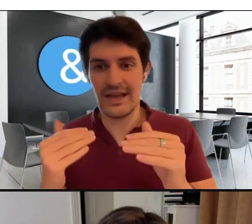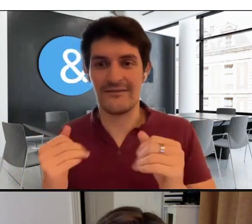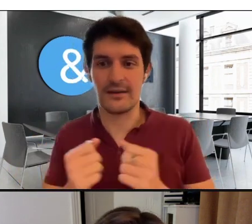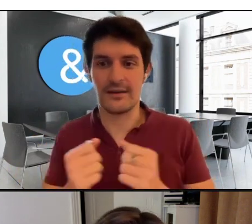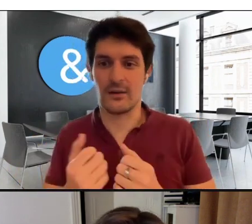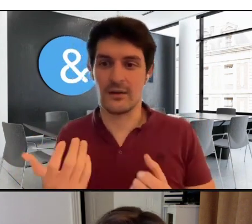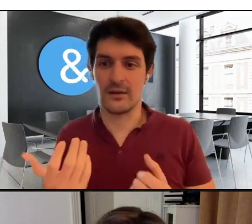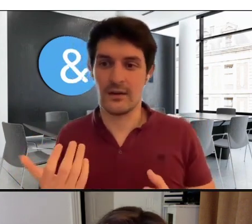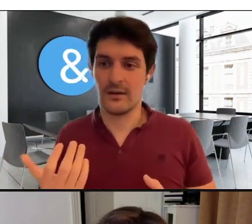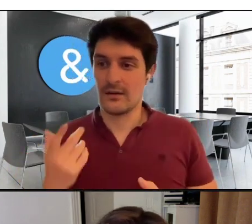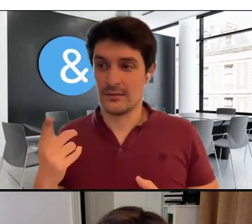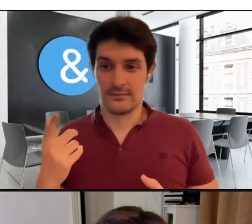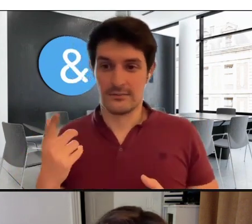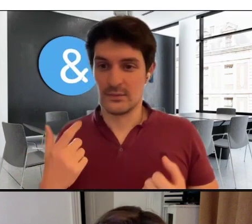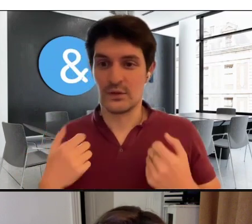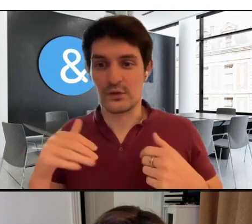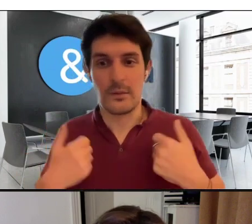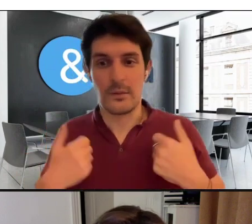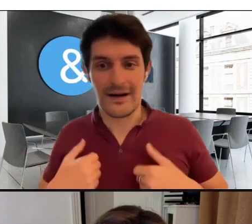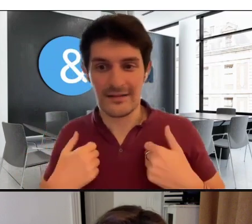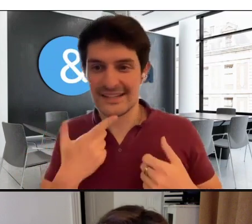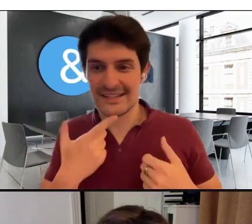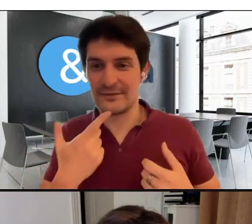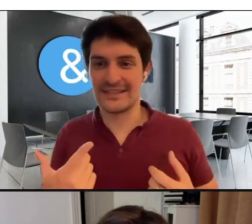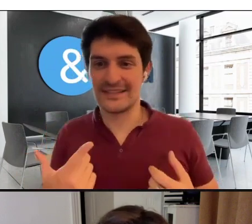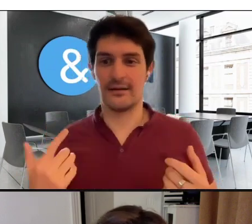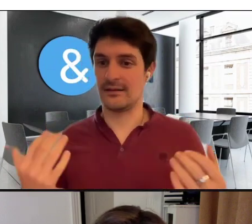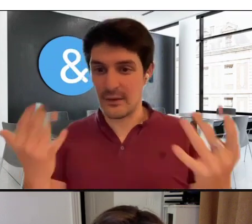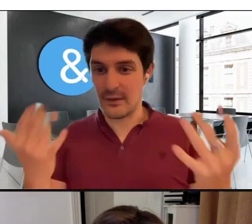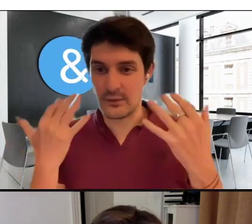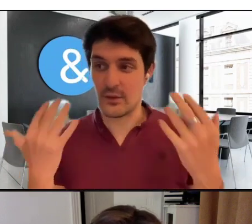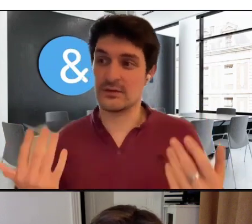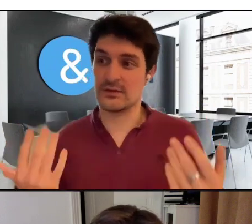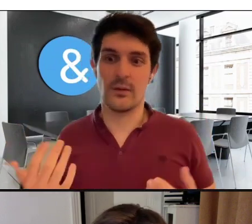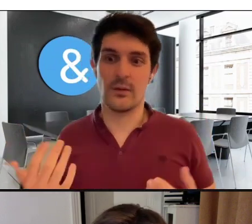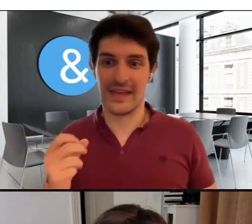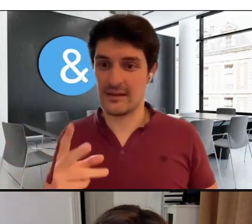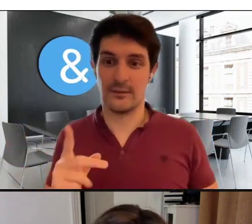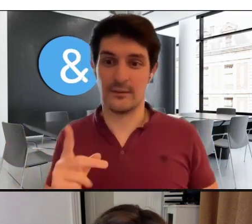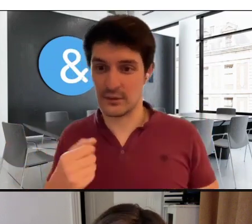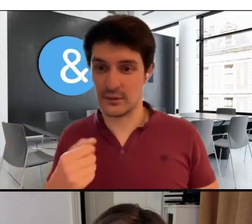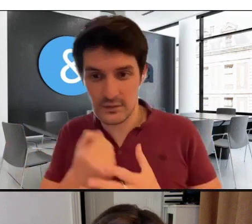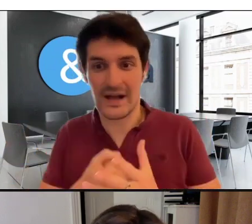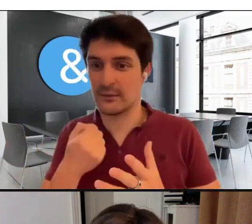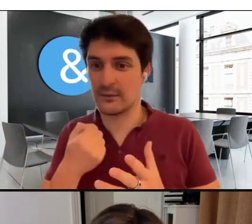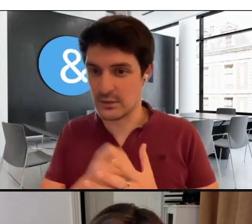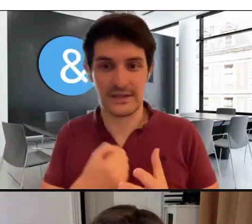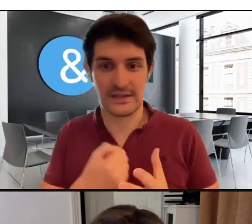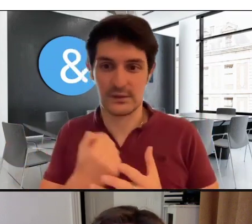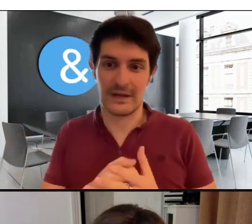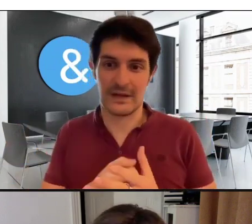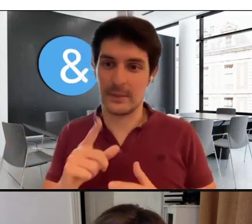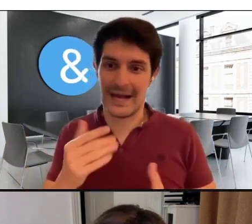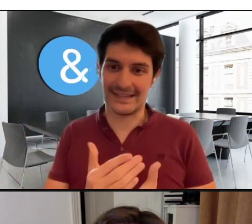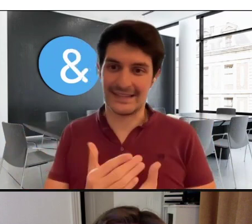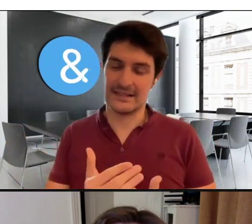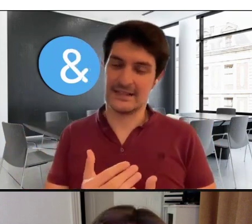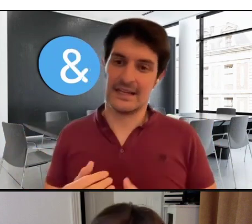avec dans son pain, c'est-à-dire influence de, OK, il faut se battre, il faut se battre, il faut se battre, il ne faut pas